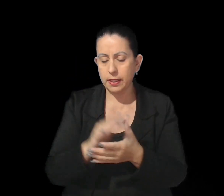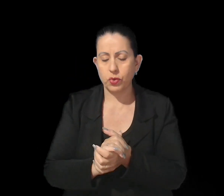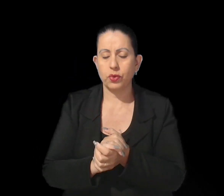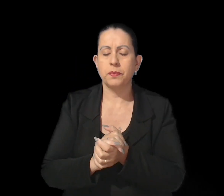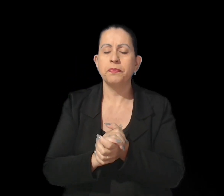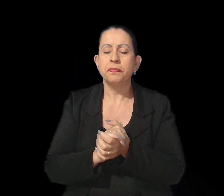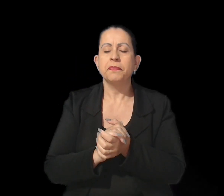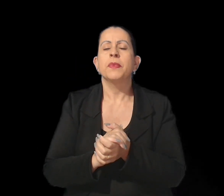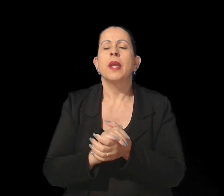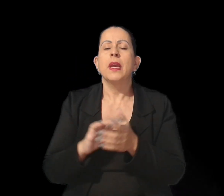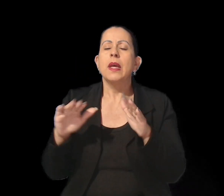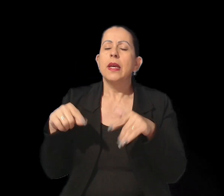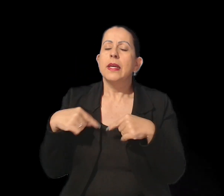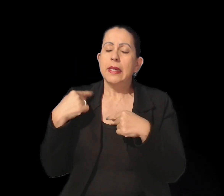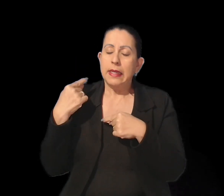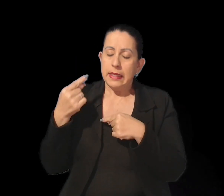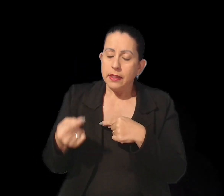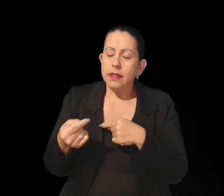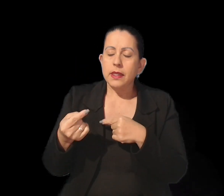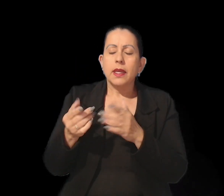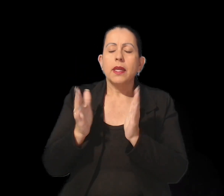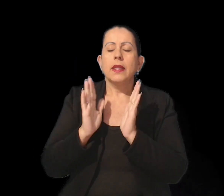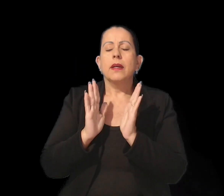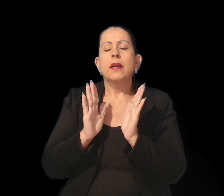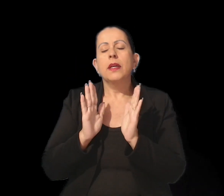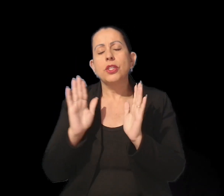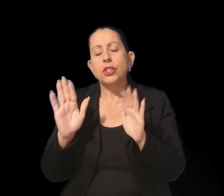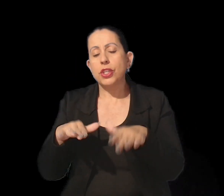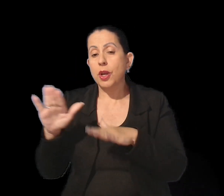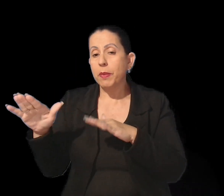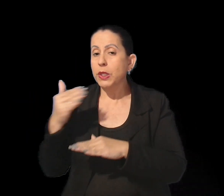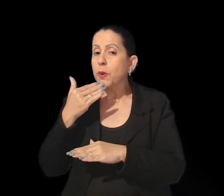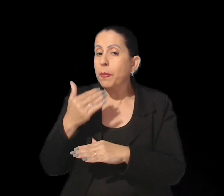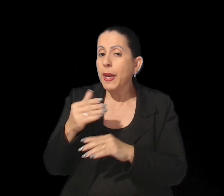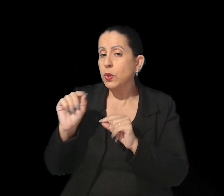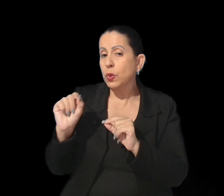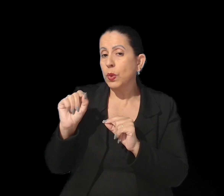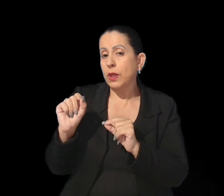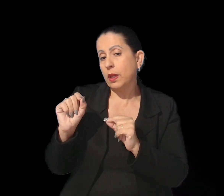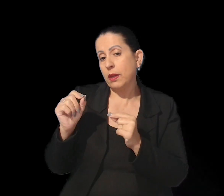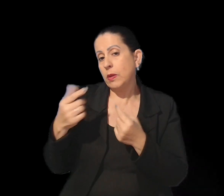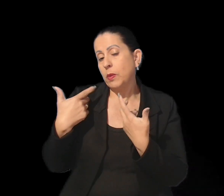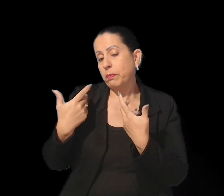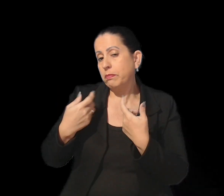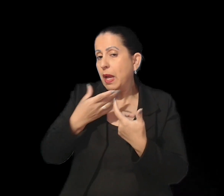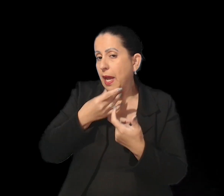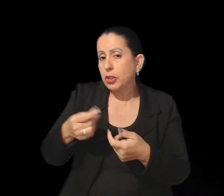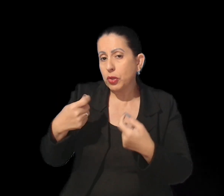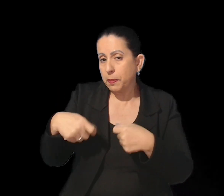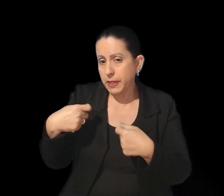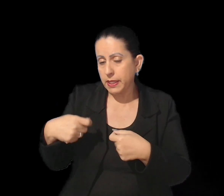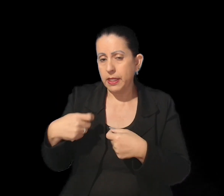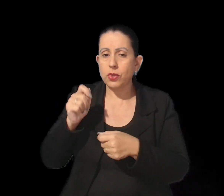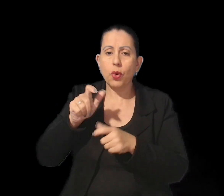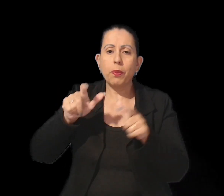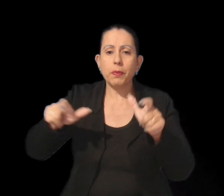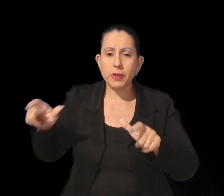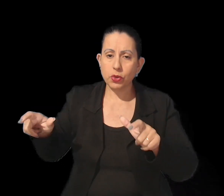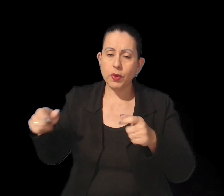agradeço. Em seguida, geralmente eu peço o que eu acho que preciso ou por pessoas